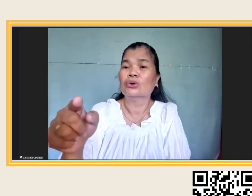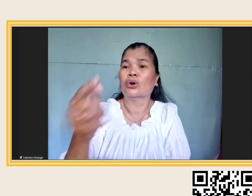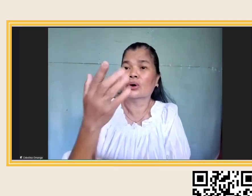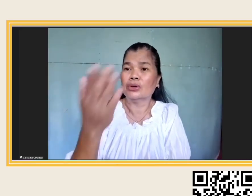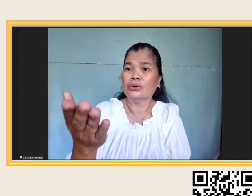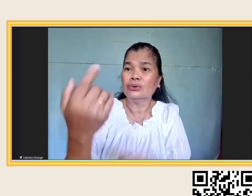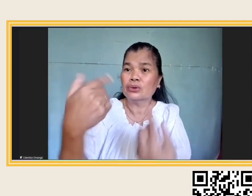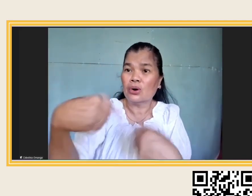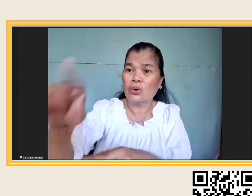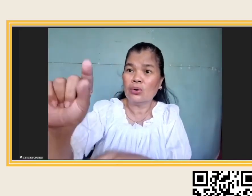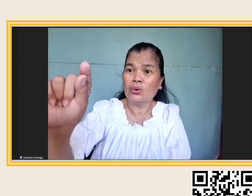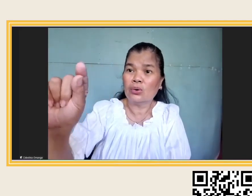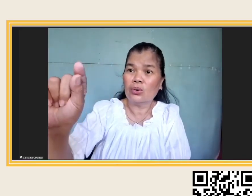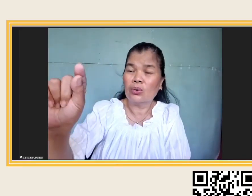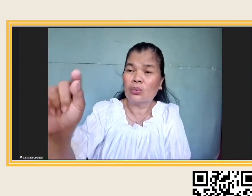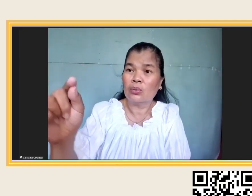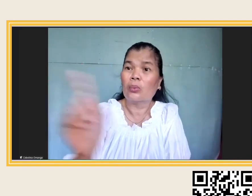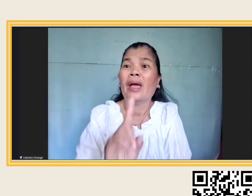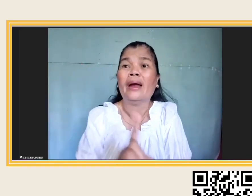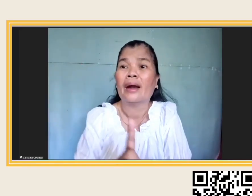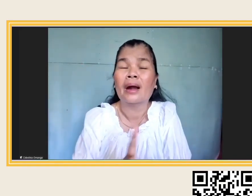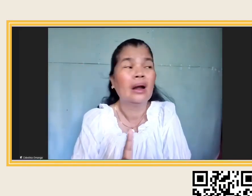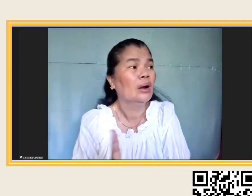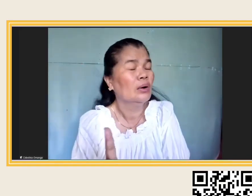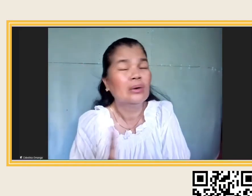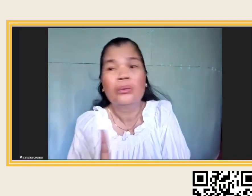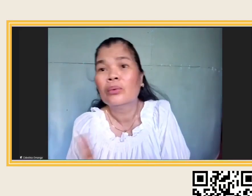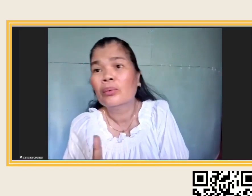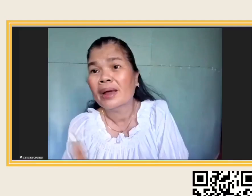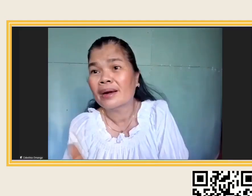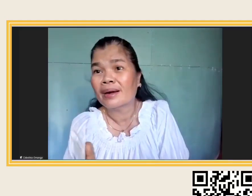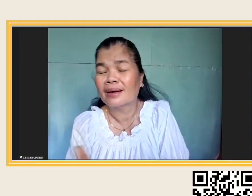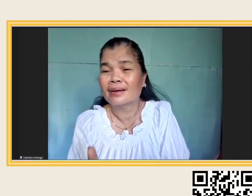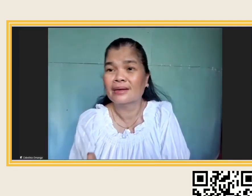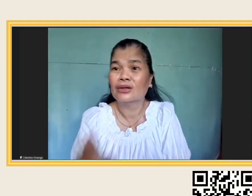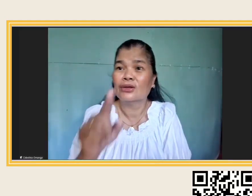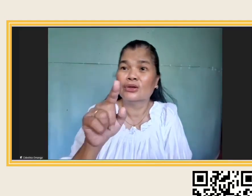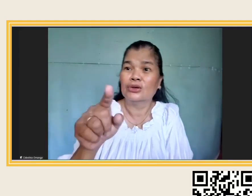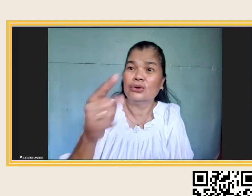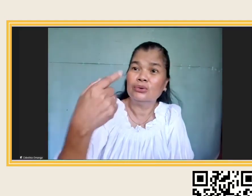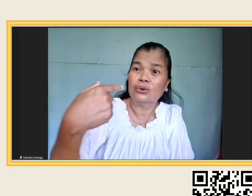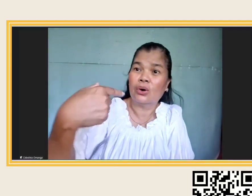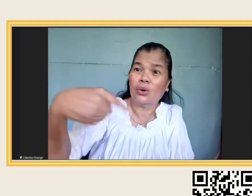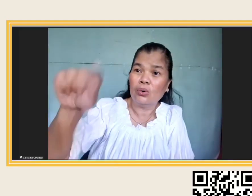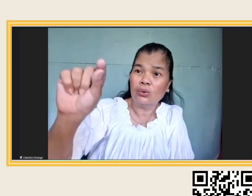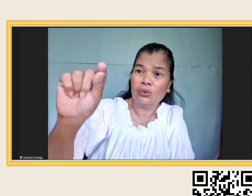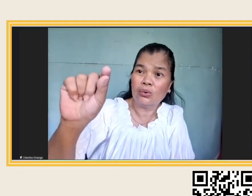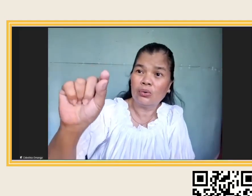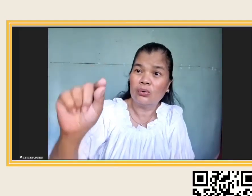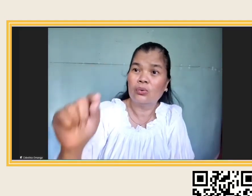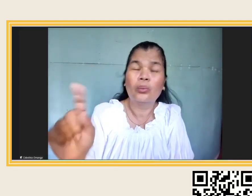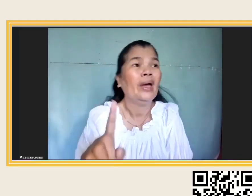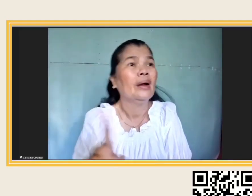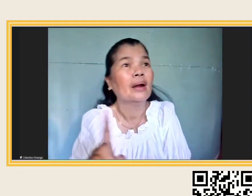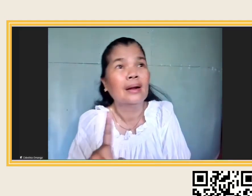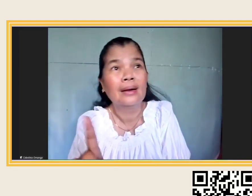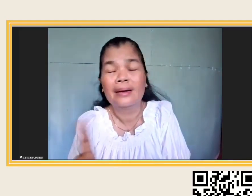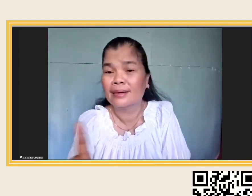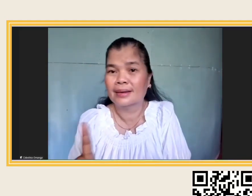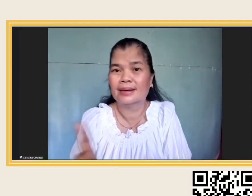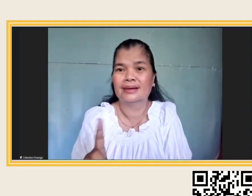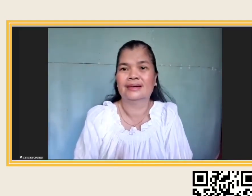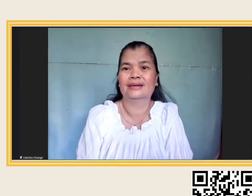You or you go. Where? Where? You go. Where?